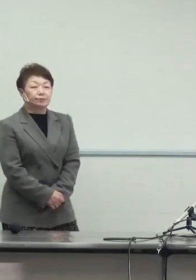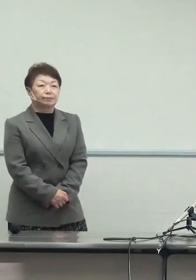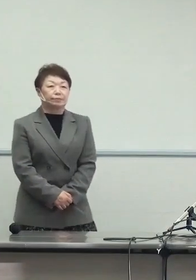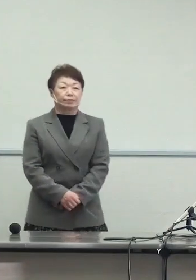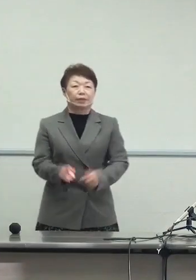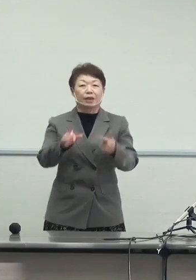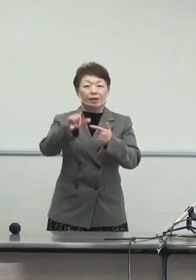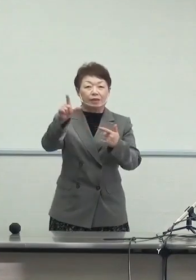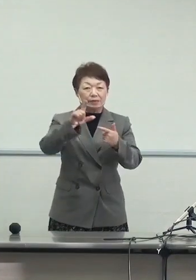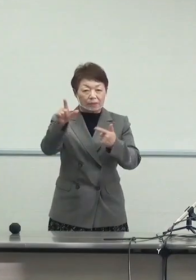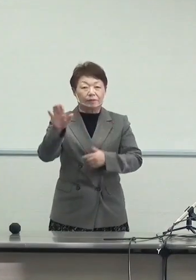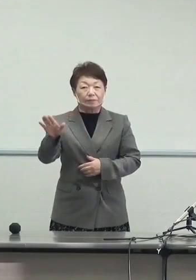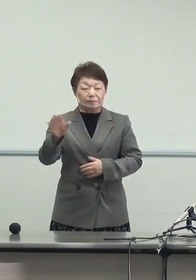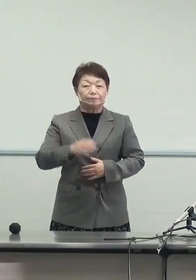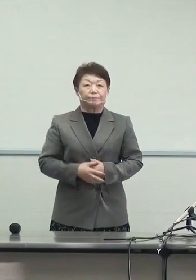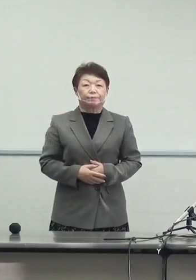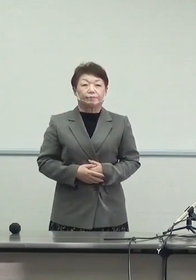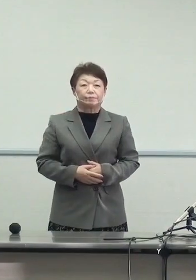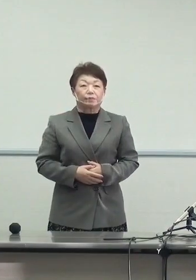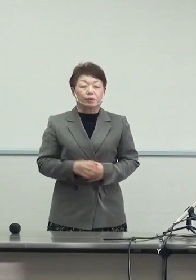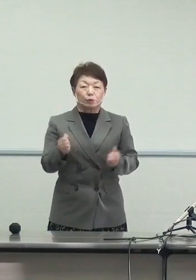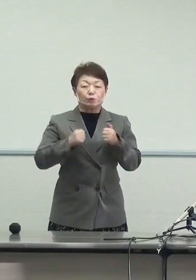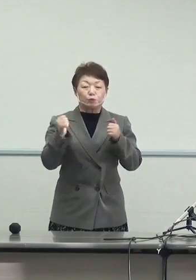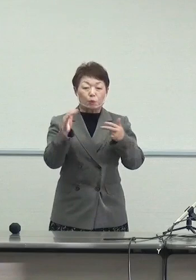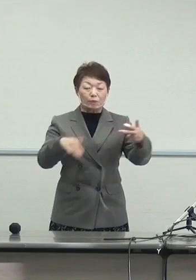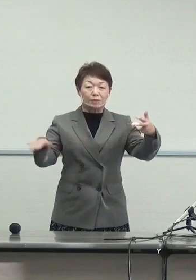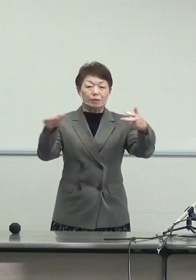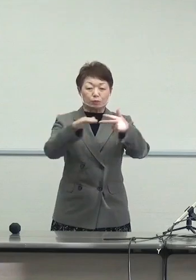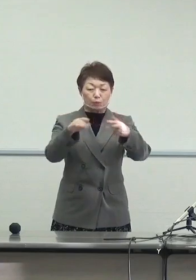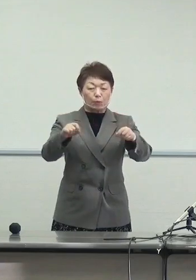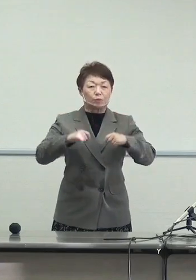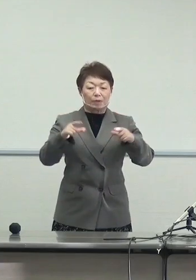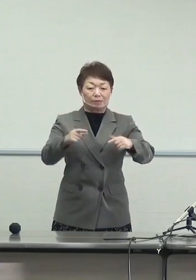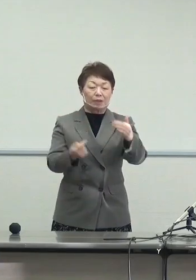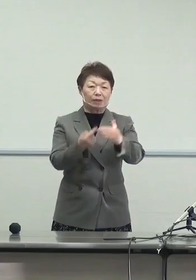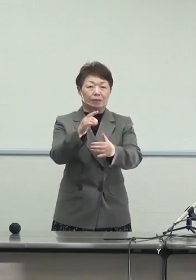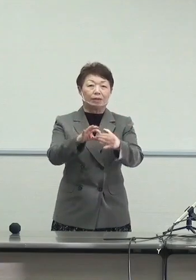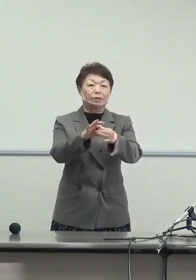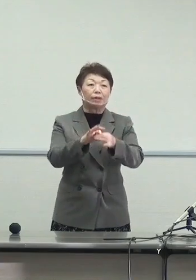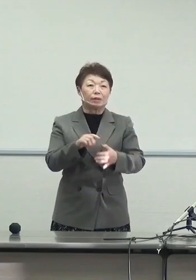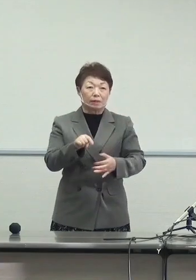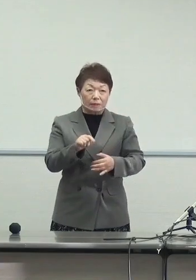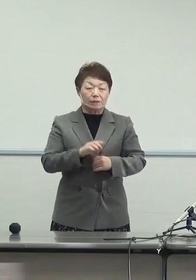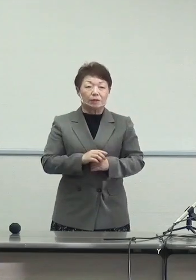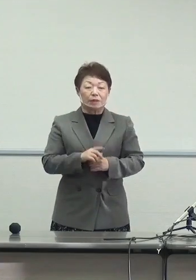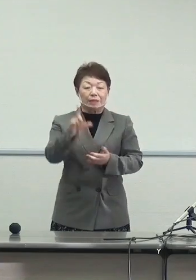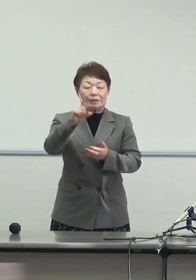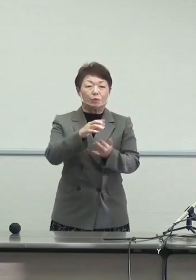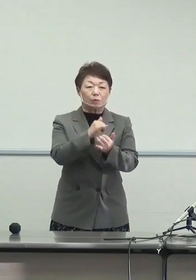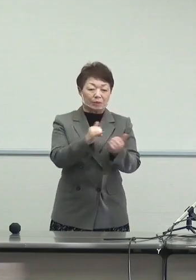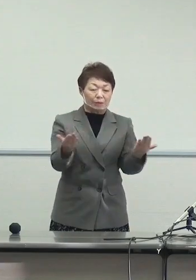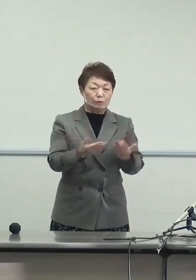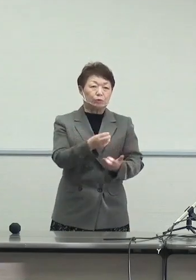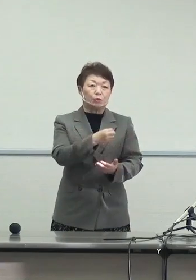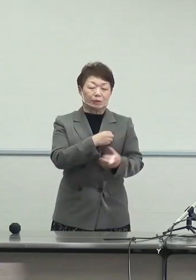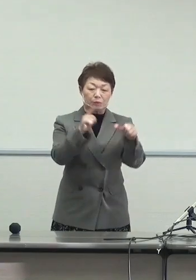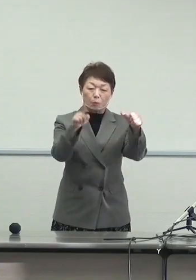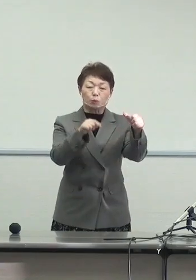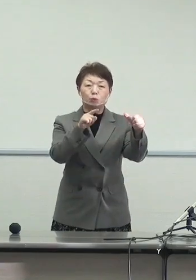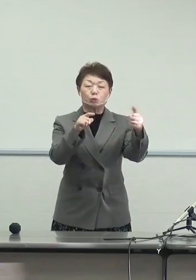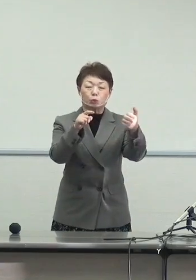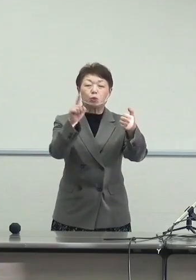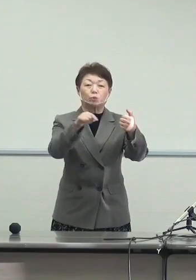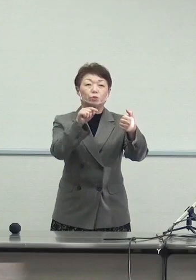では、お願いします。NHK の吉本と申 します。 運動施設のクラスター関係で、 はい、 先ほど、利用者や従業員など50 50人という感